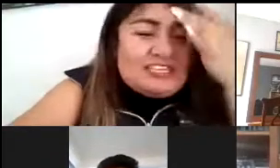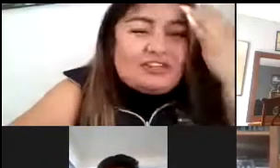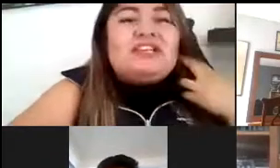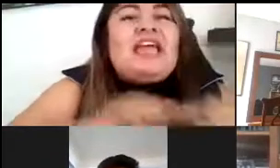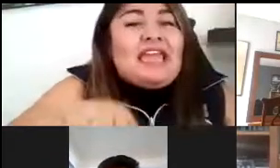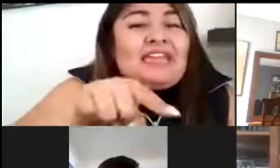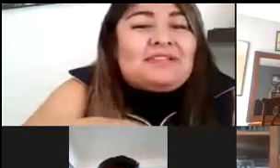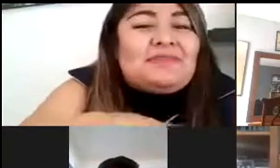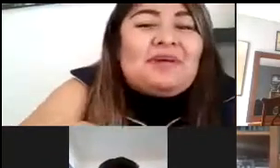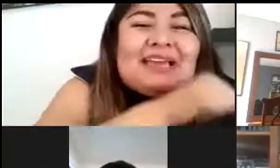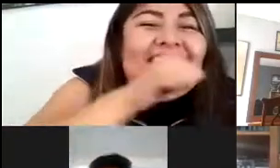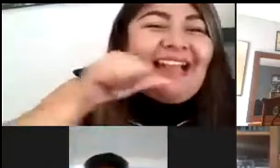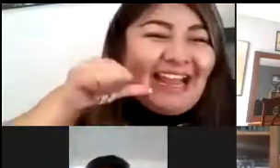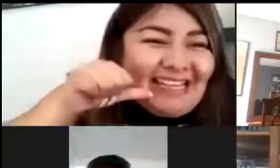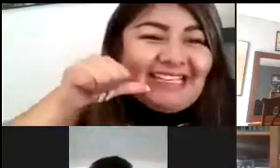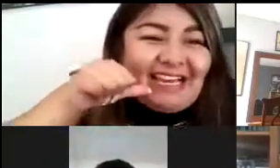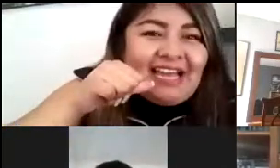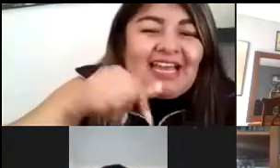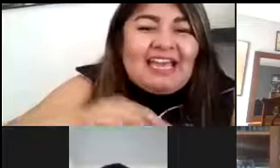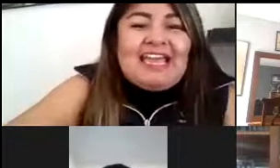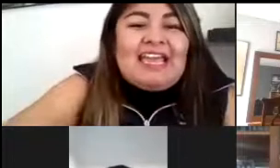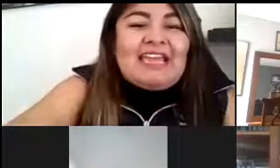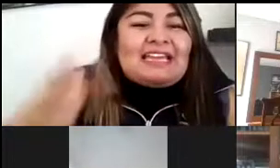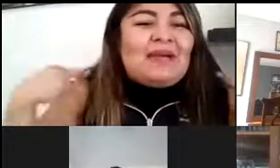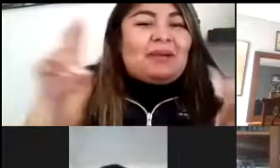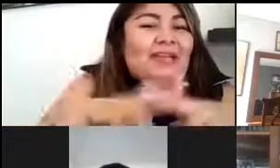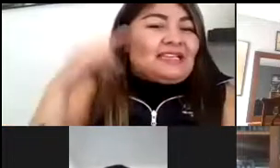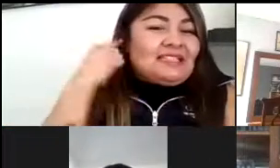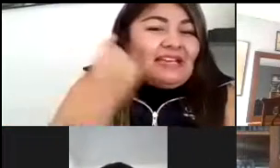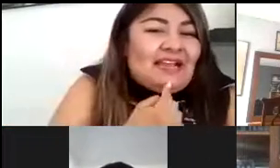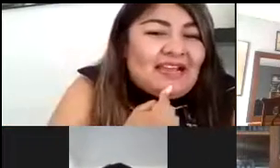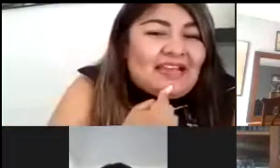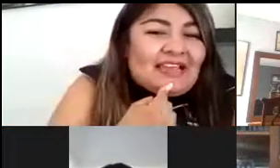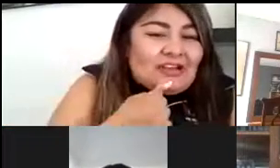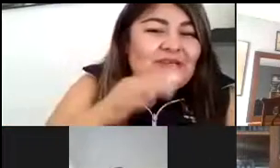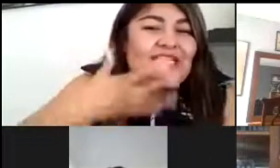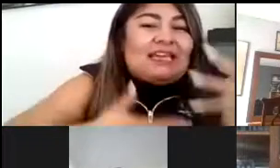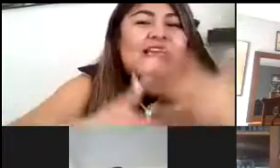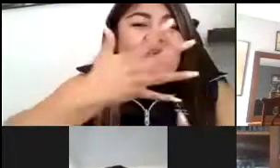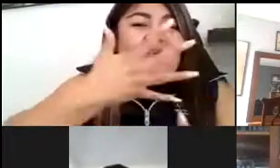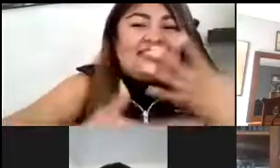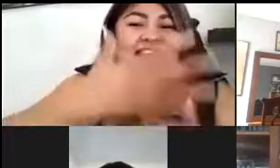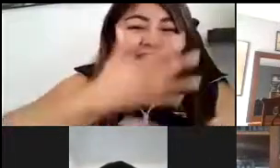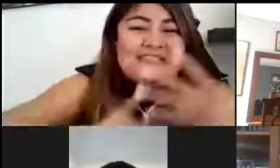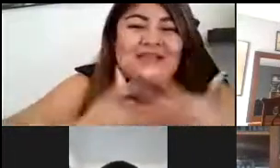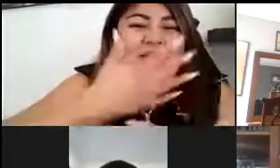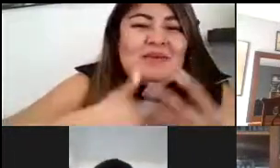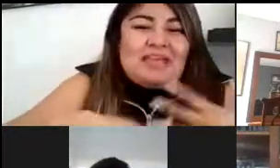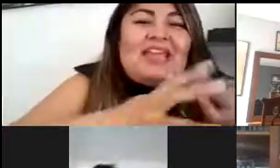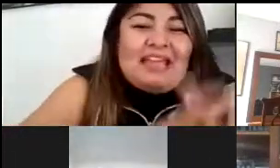Ok, chicos, ella es mi compañera Alicia. Ella es la maestra que nos va a enseñar lengua de